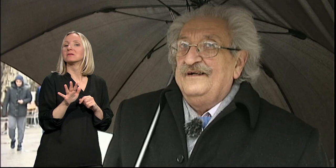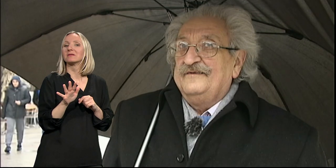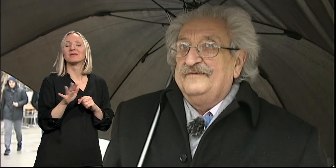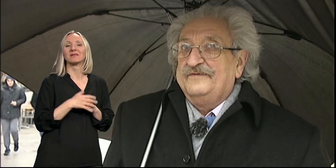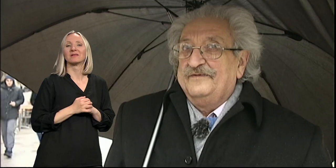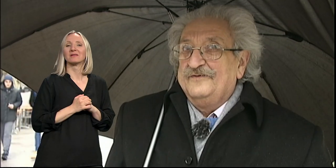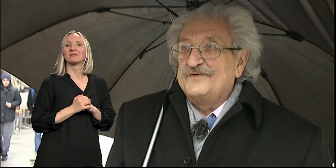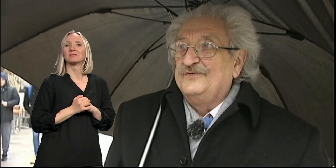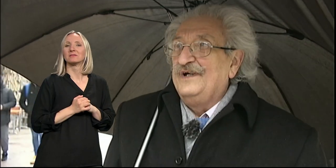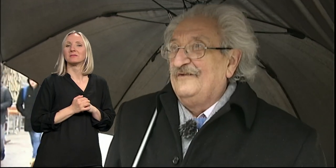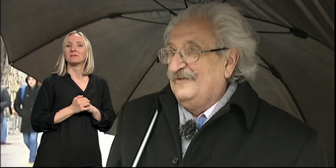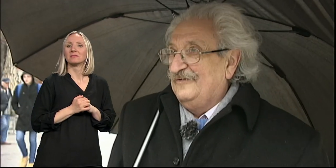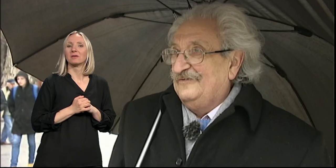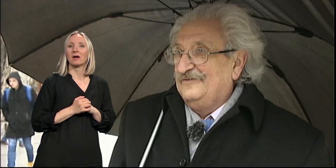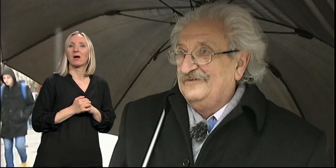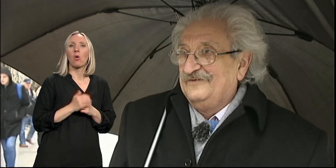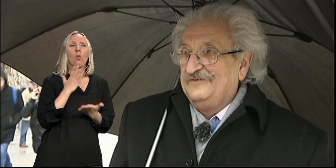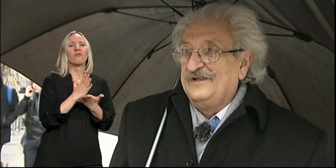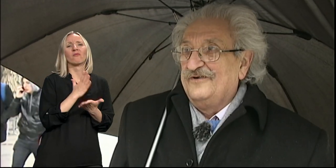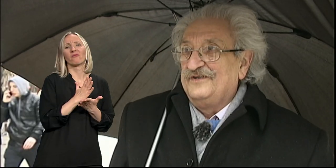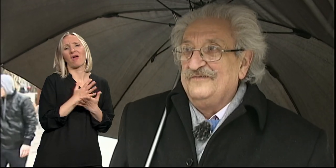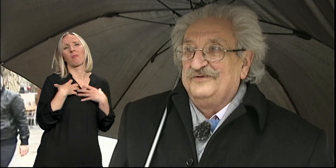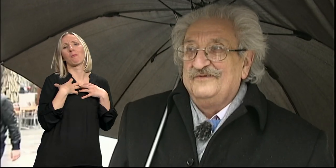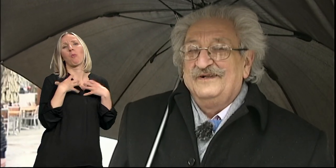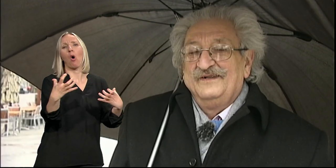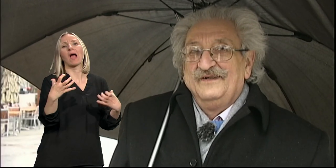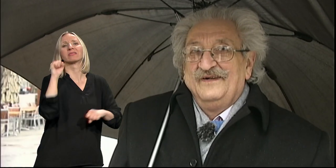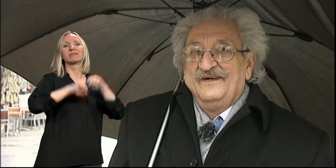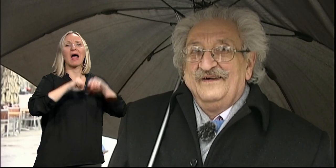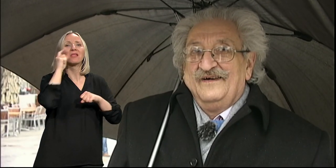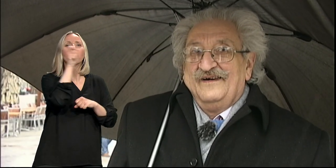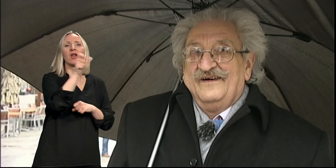nikad nije oskudevao u darovitim ljudima.